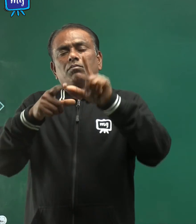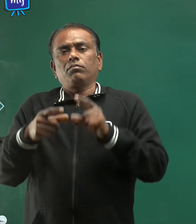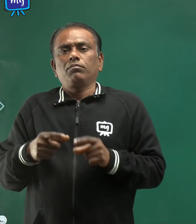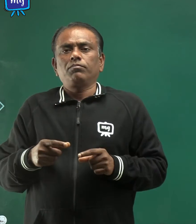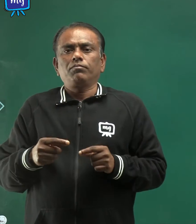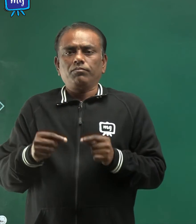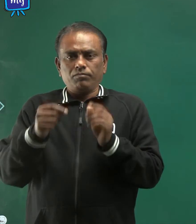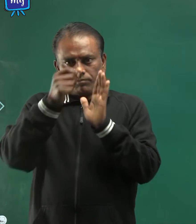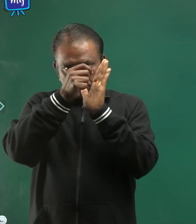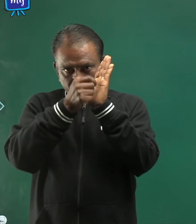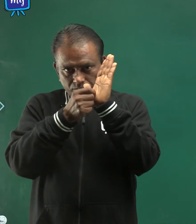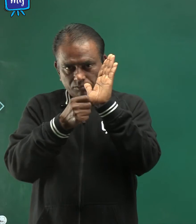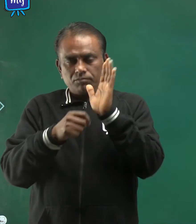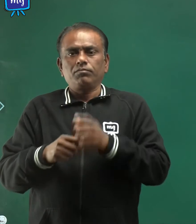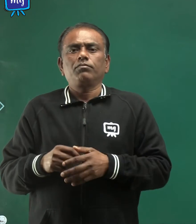माप दी हो।